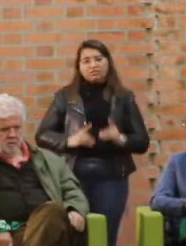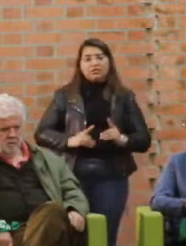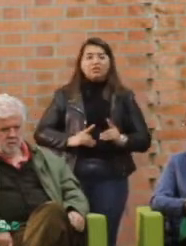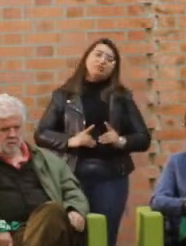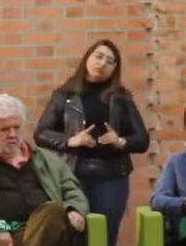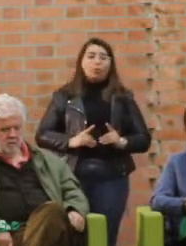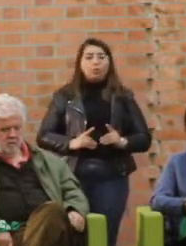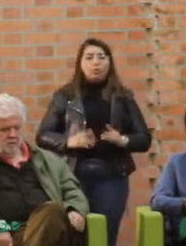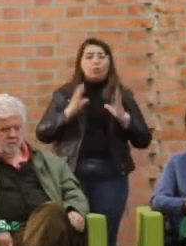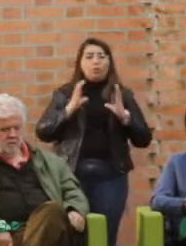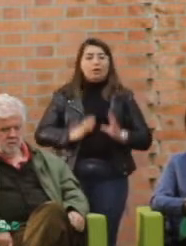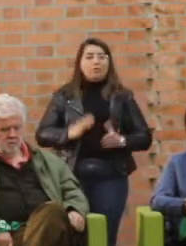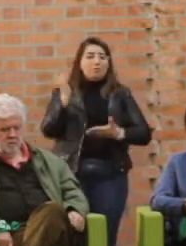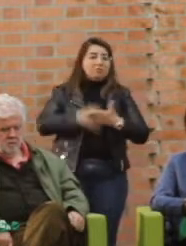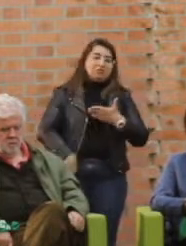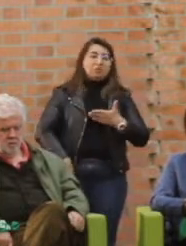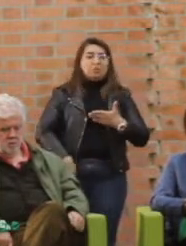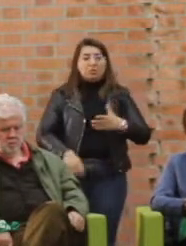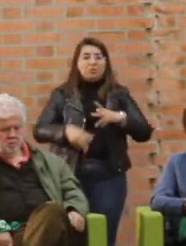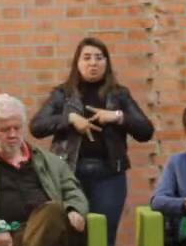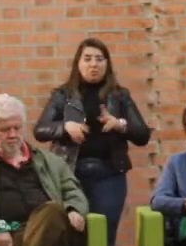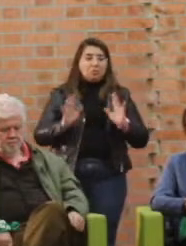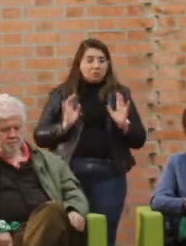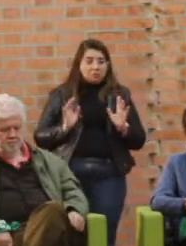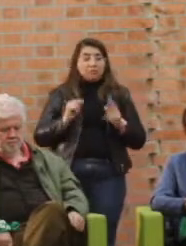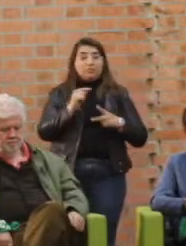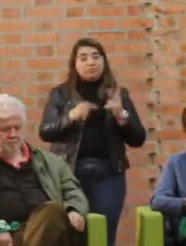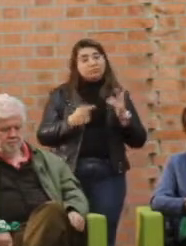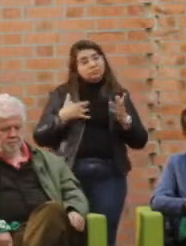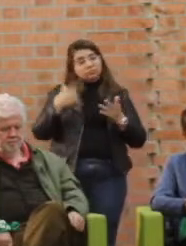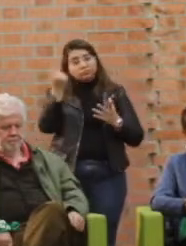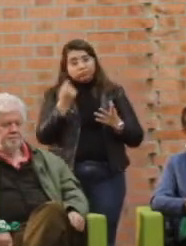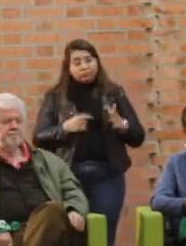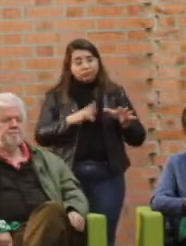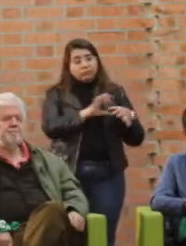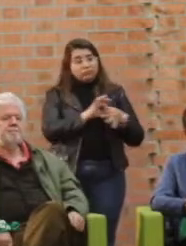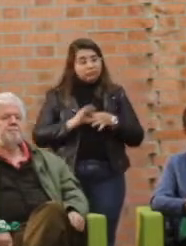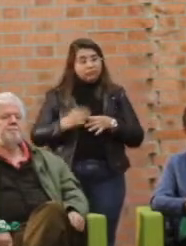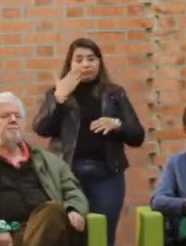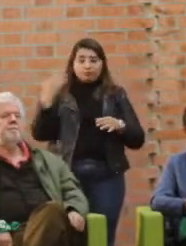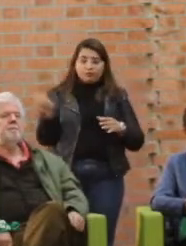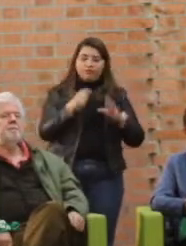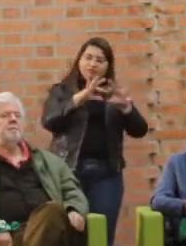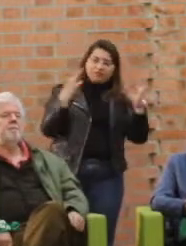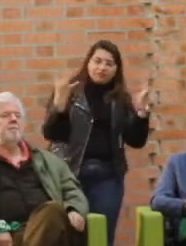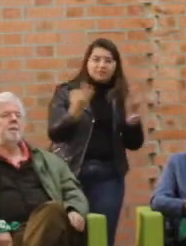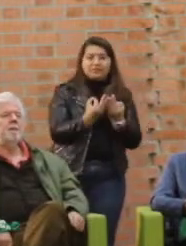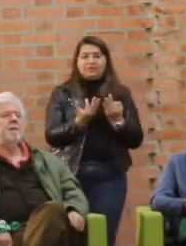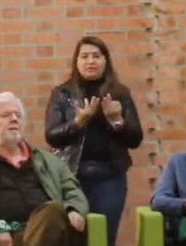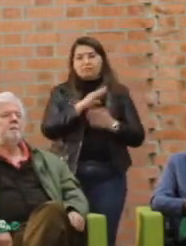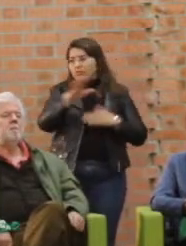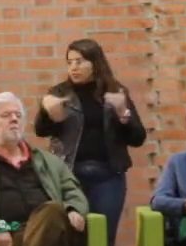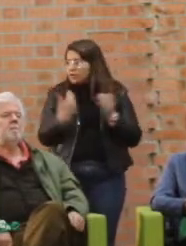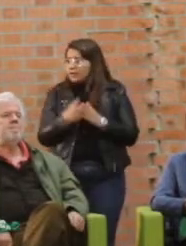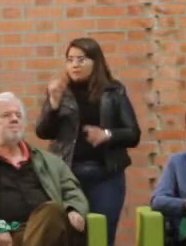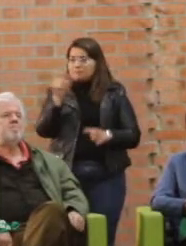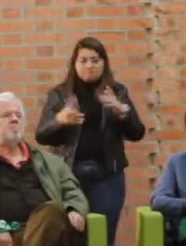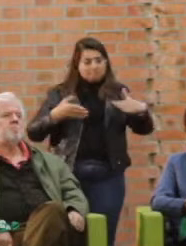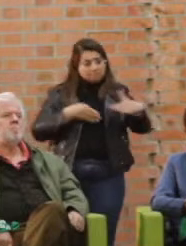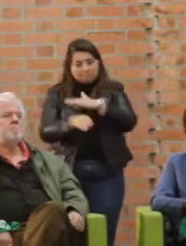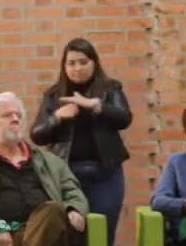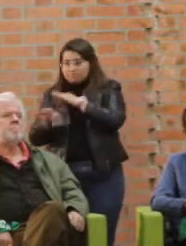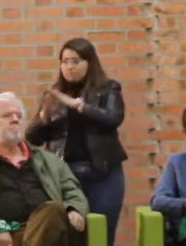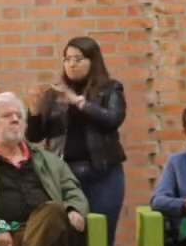también para cuestionar narrativas estereotipadas o de las mujeres la familia y recordar que el acceso